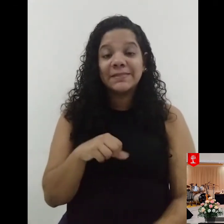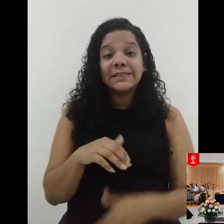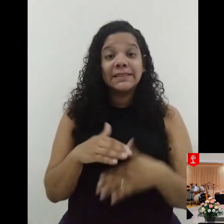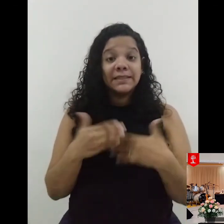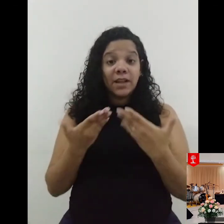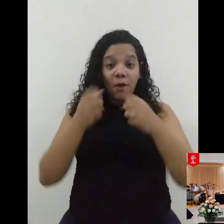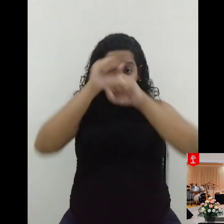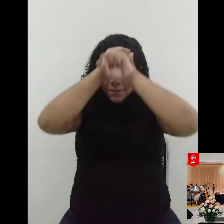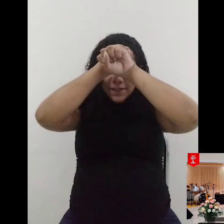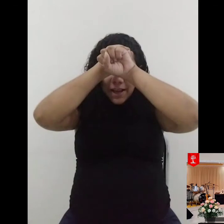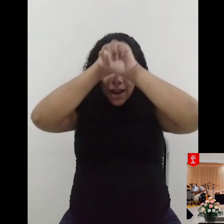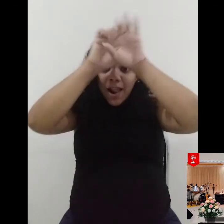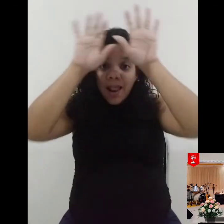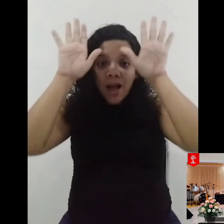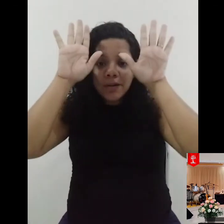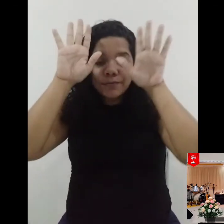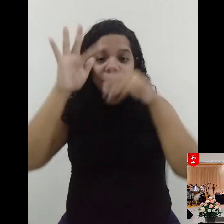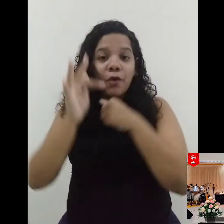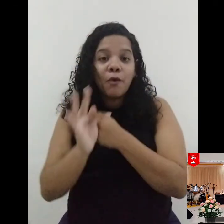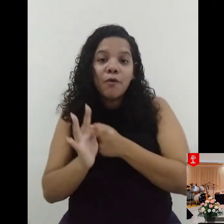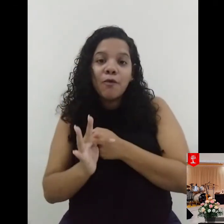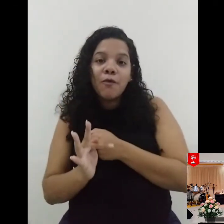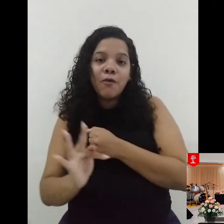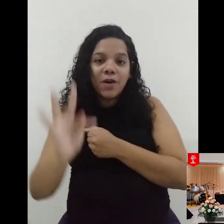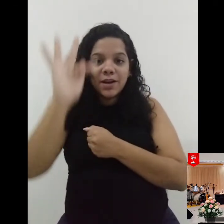para cima.